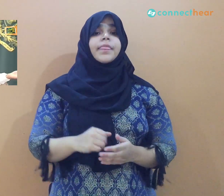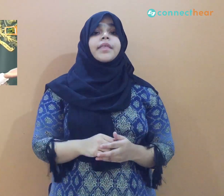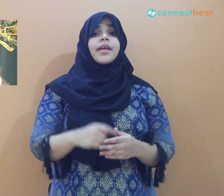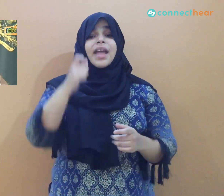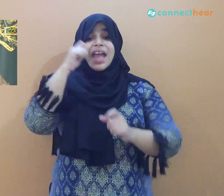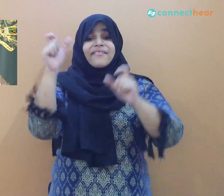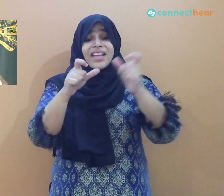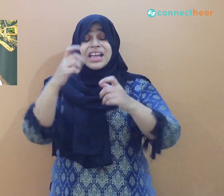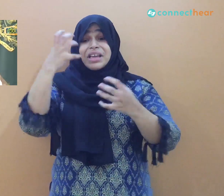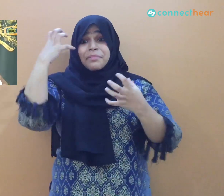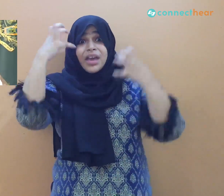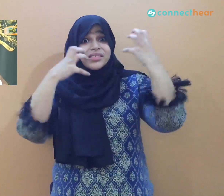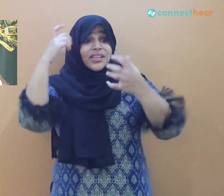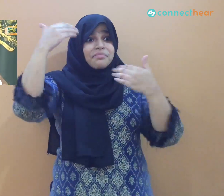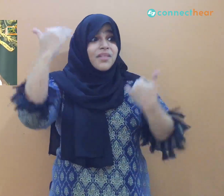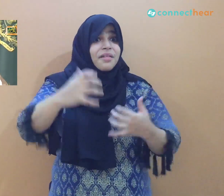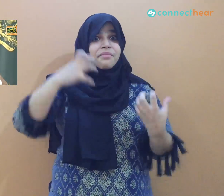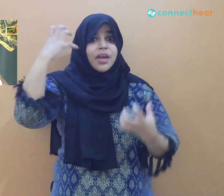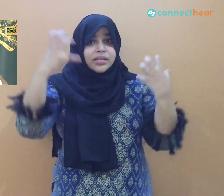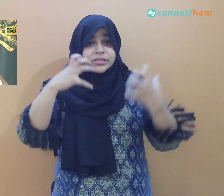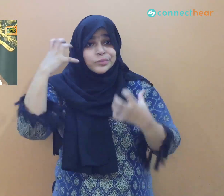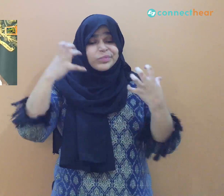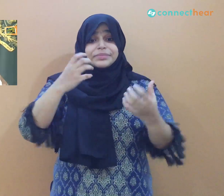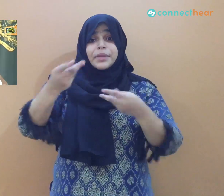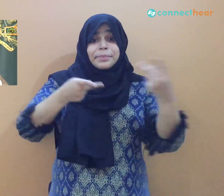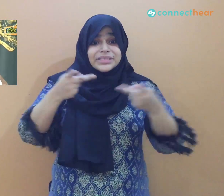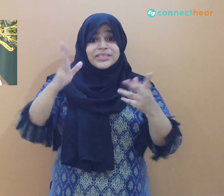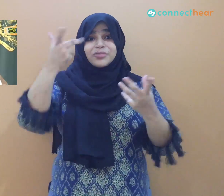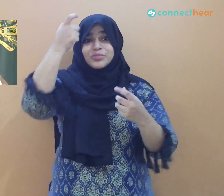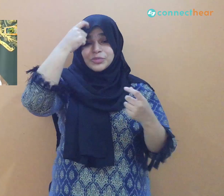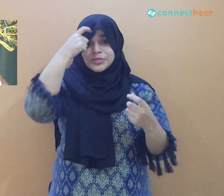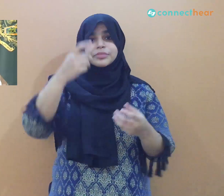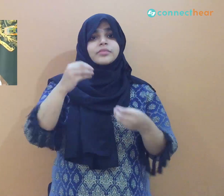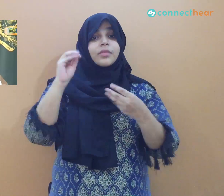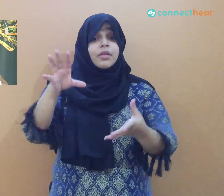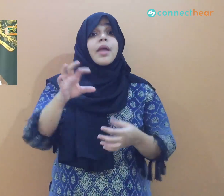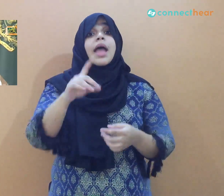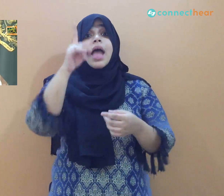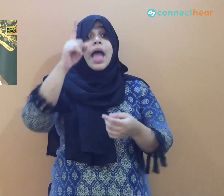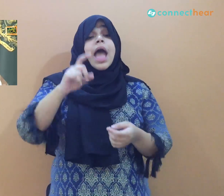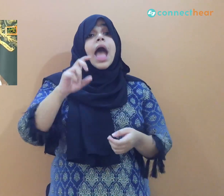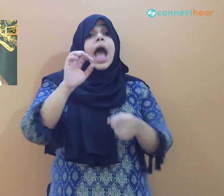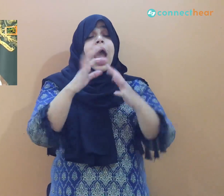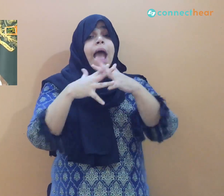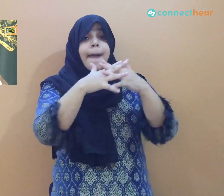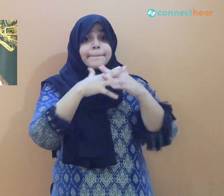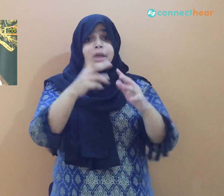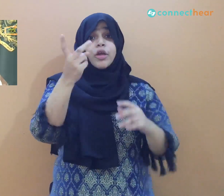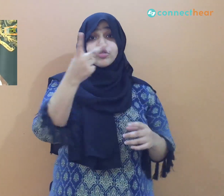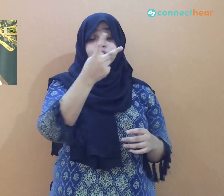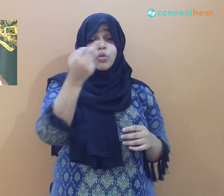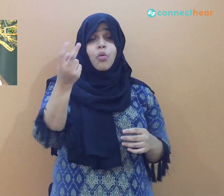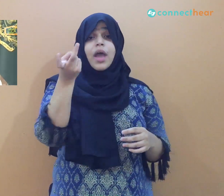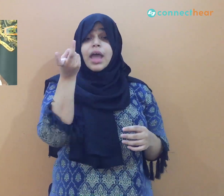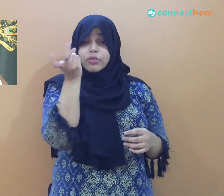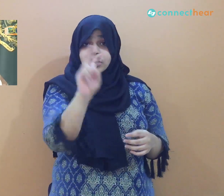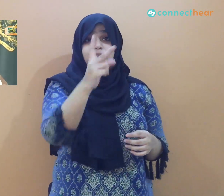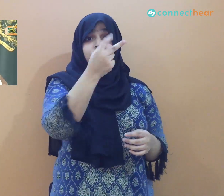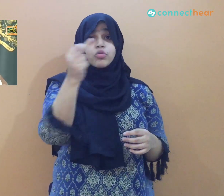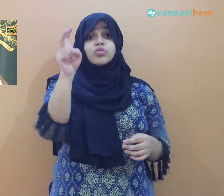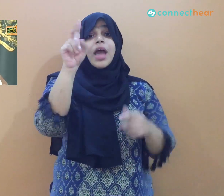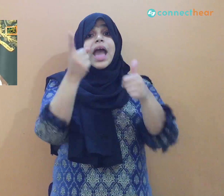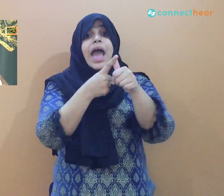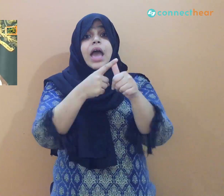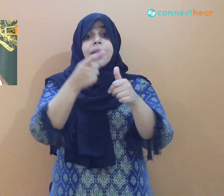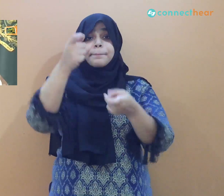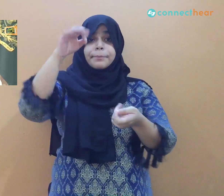کہ متاثر ہوئے اس لاک ڈاؤن سے، جو بزنسز ہیں. امریکہ نے $2,200 ارب کا پیکج دیا